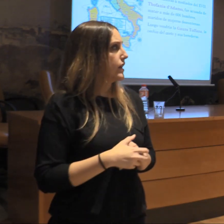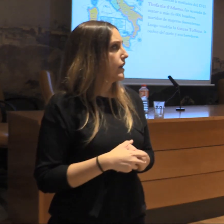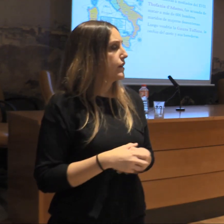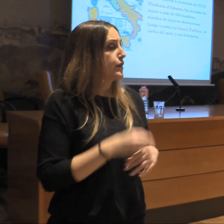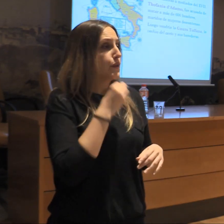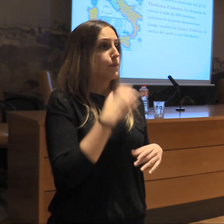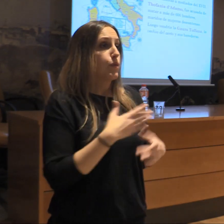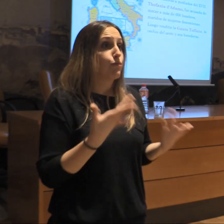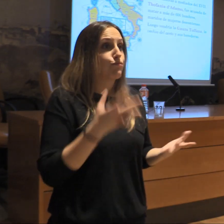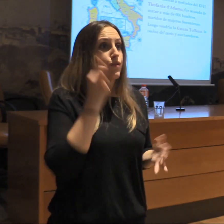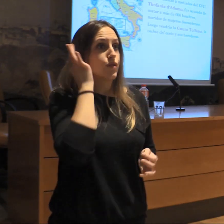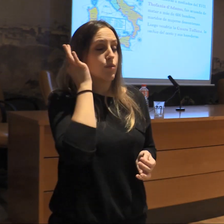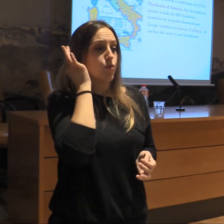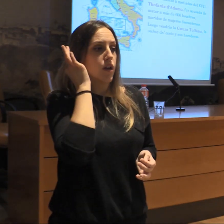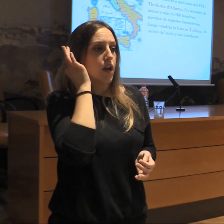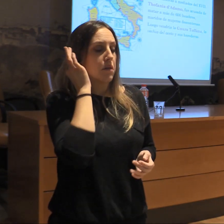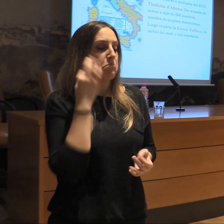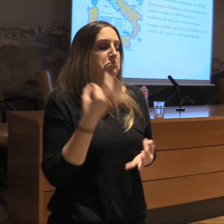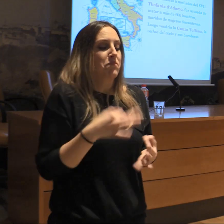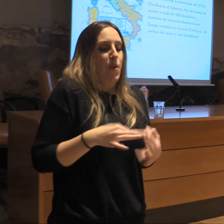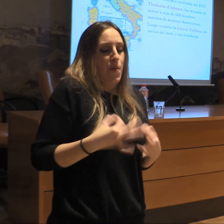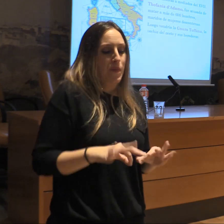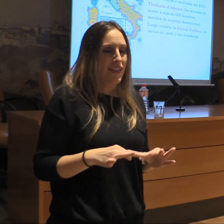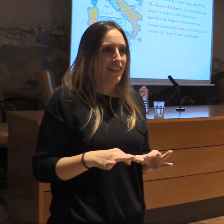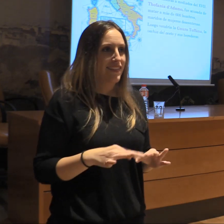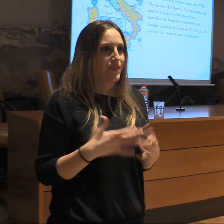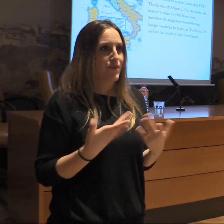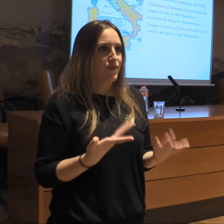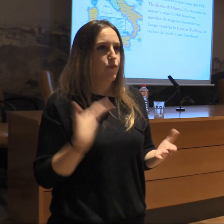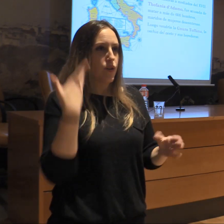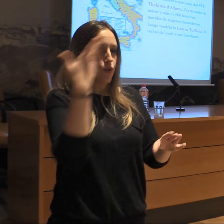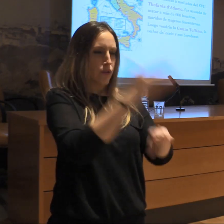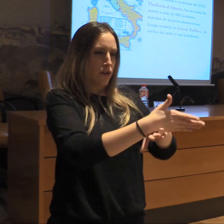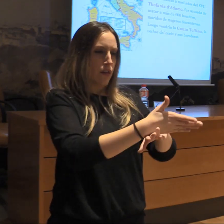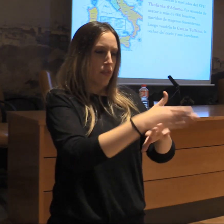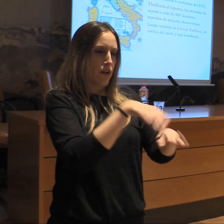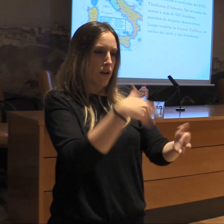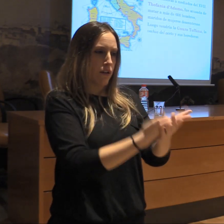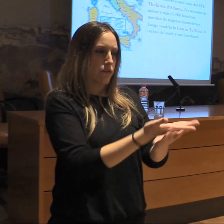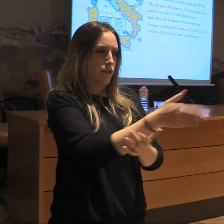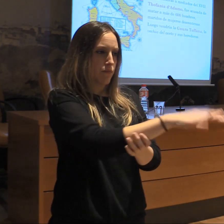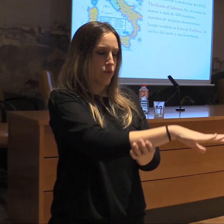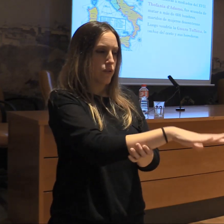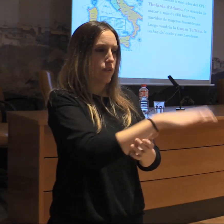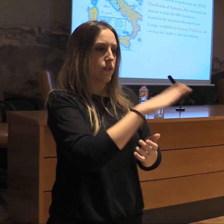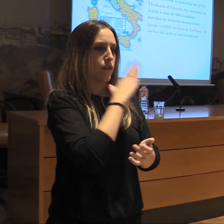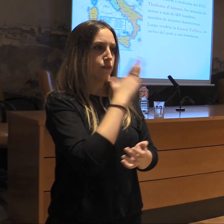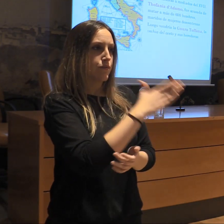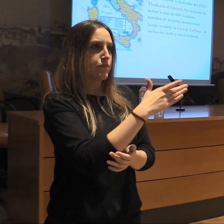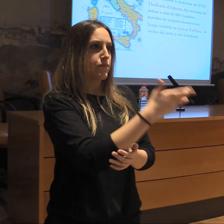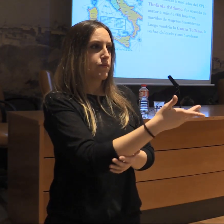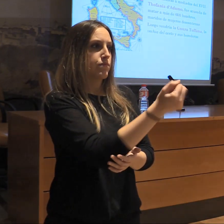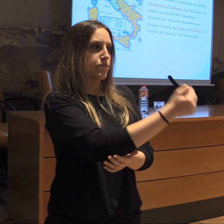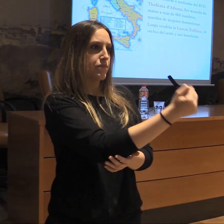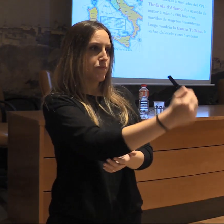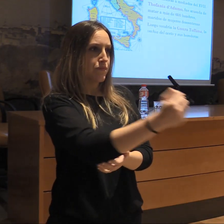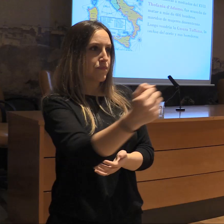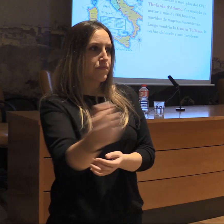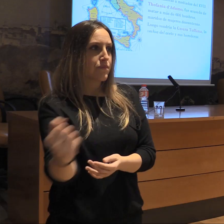una mujer humilde que fue condenada a muerte, acusada de haber matado a más